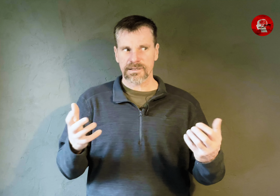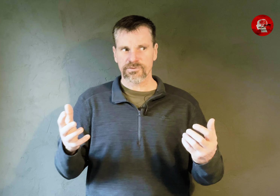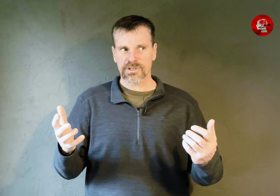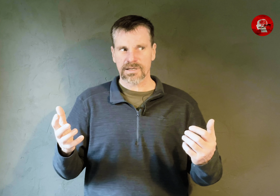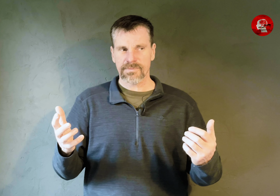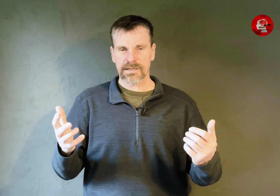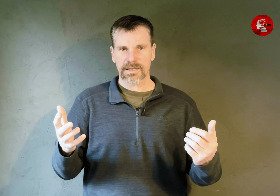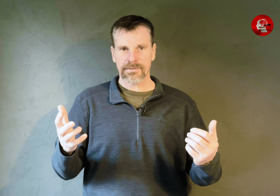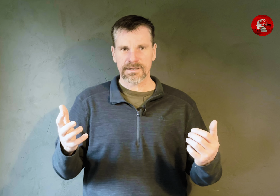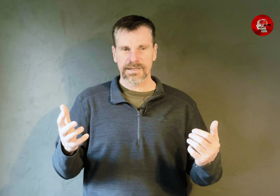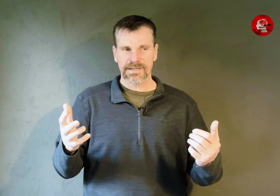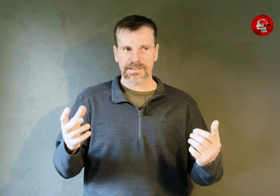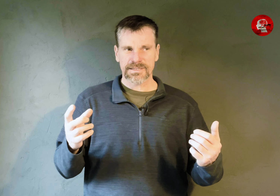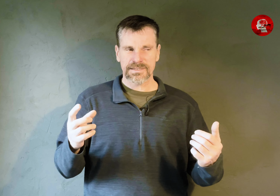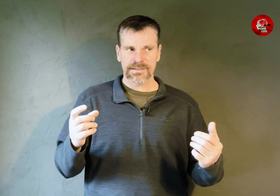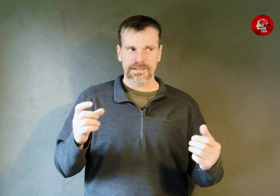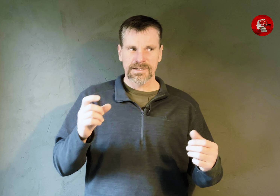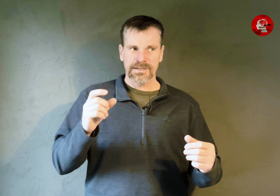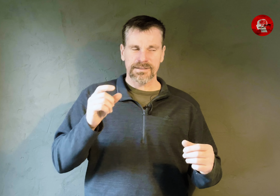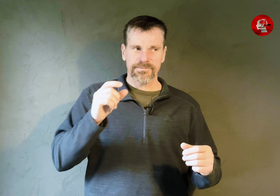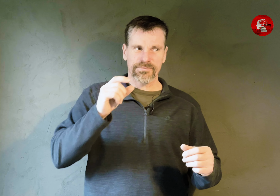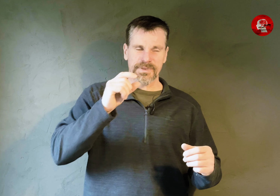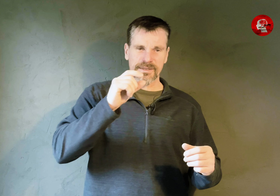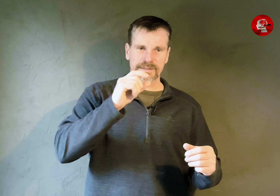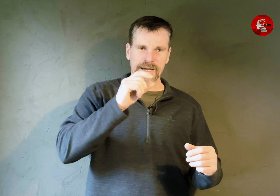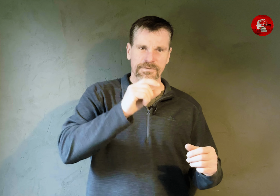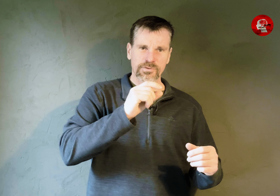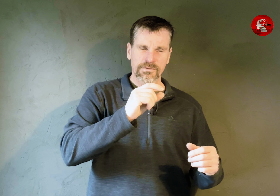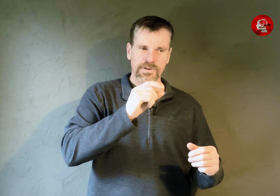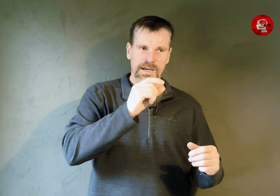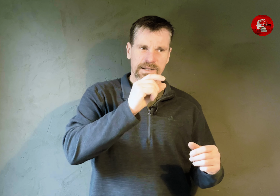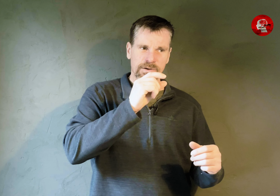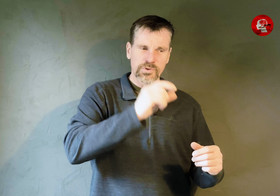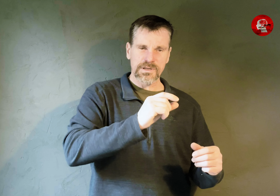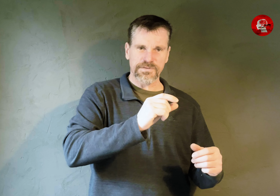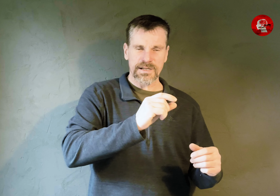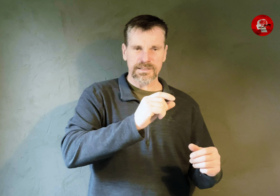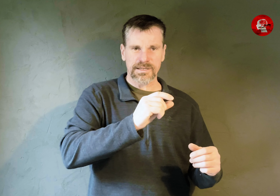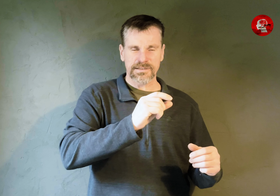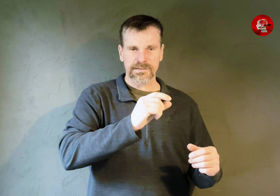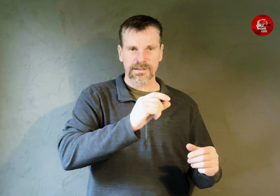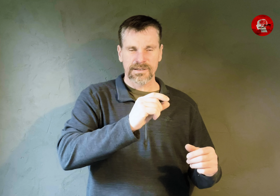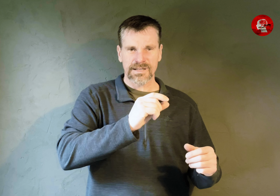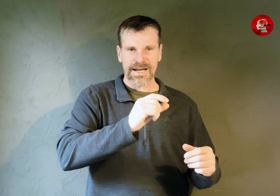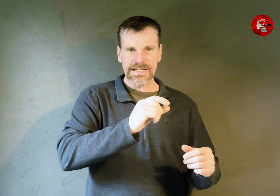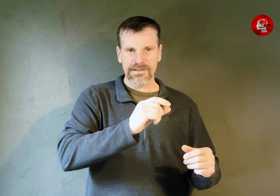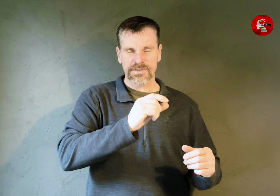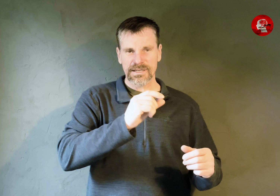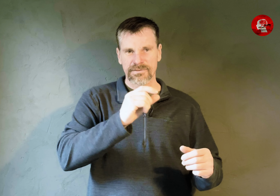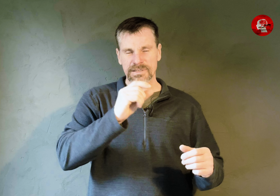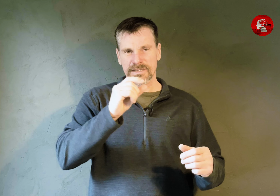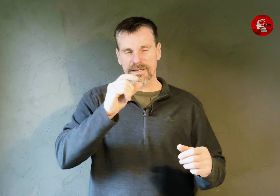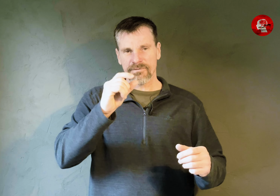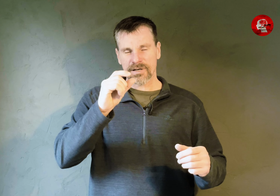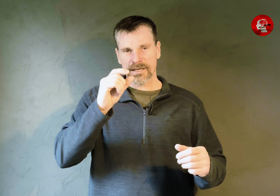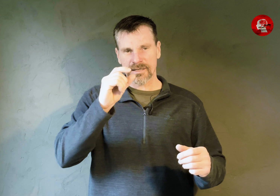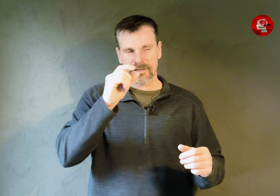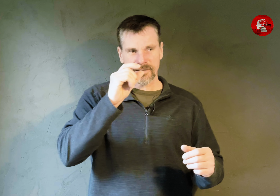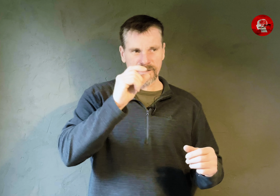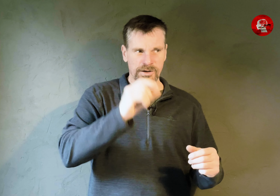relativ schnell gemacht aber das jetzt die haftung von einer rund gefeilten kette eine andere wäre wie von einer genau